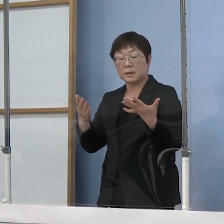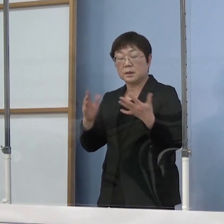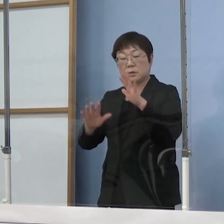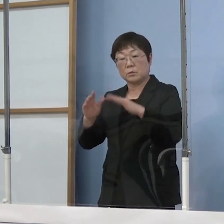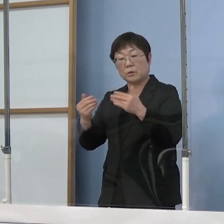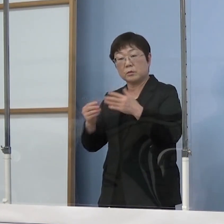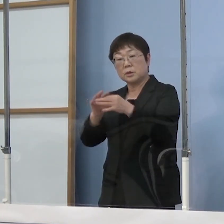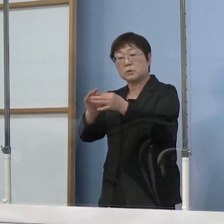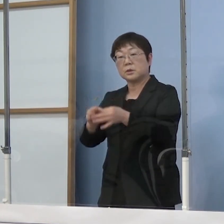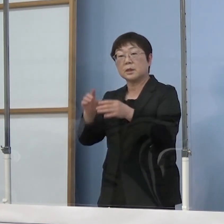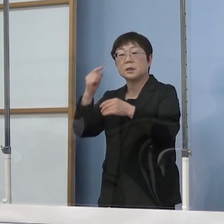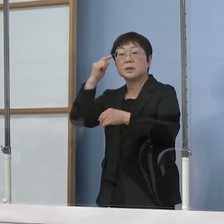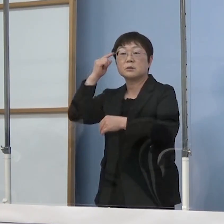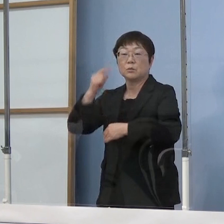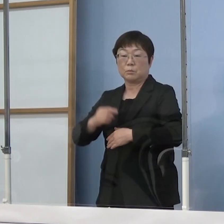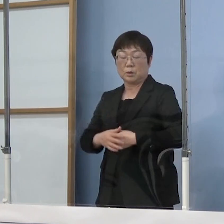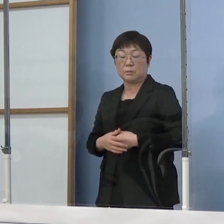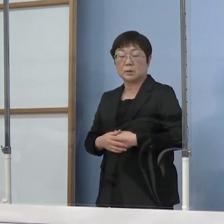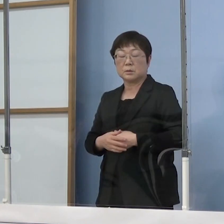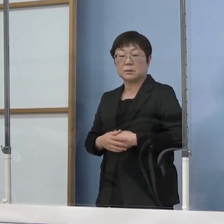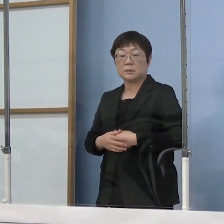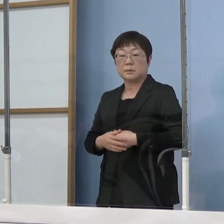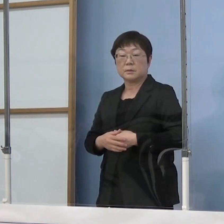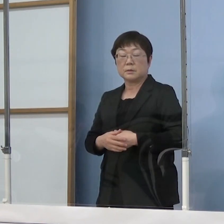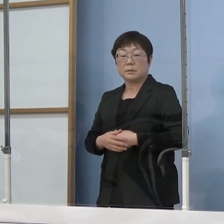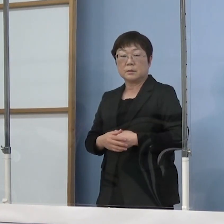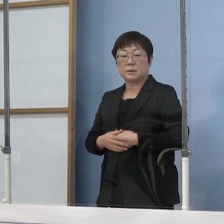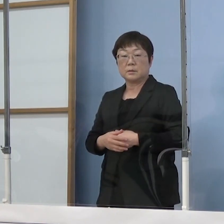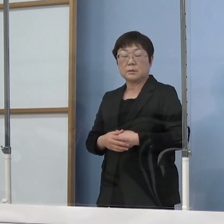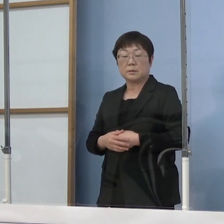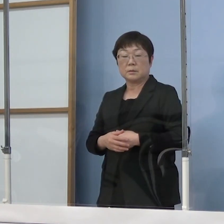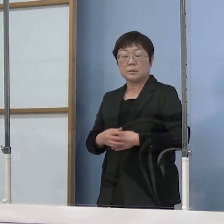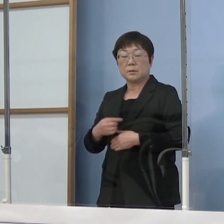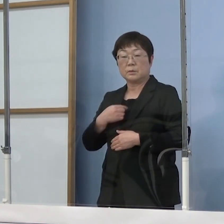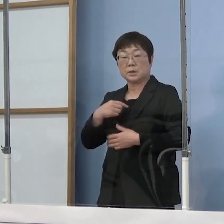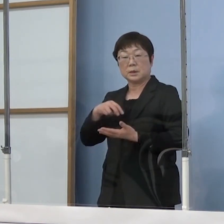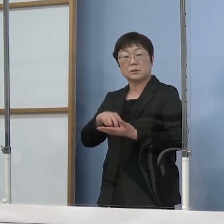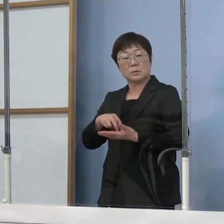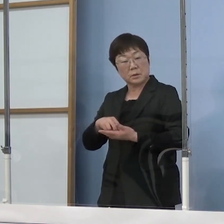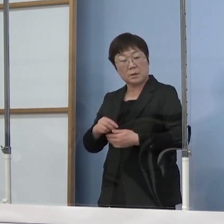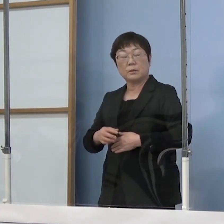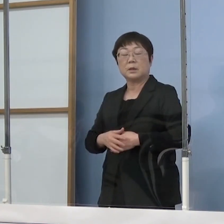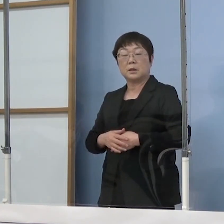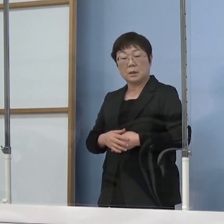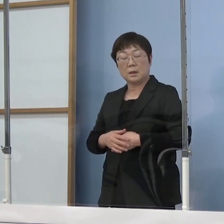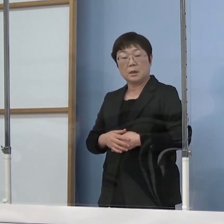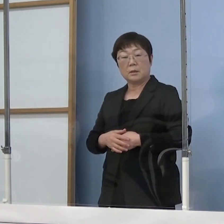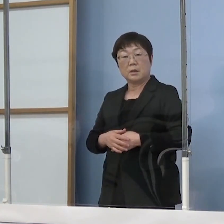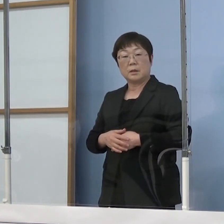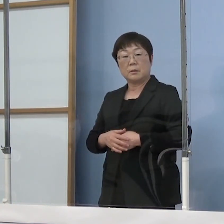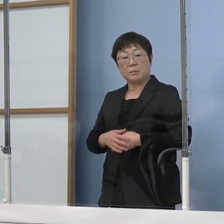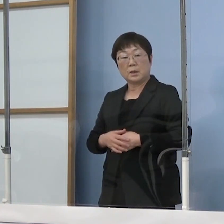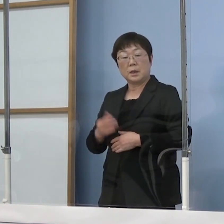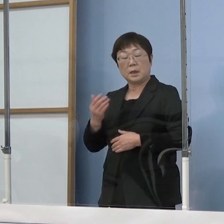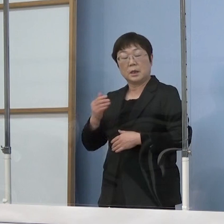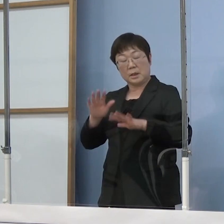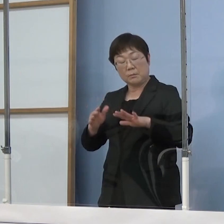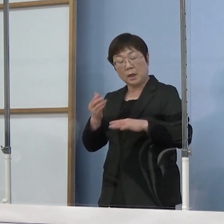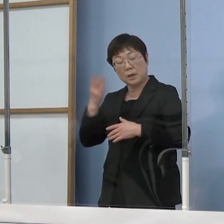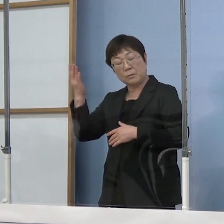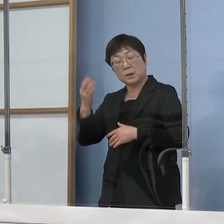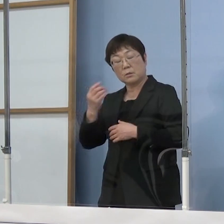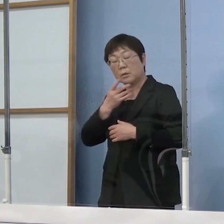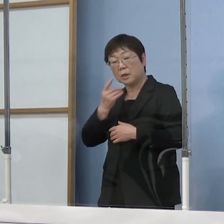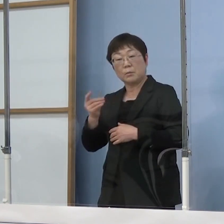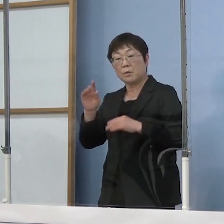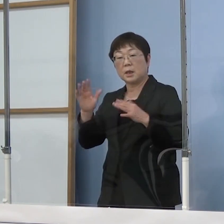るんではないかと思っておりますので、まあ、私としてはそうした、まあ、今夢と希望がなかなか持てない、そうしたこ